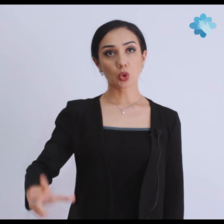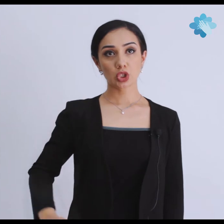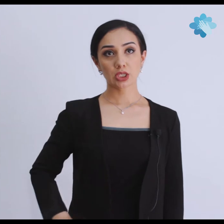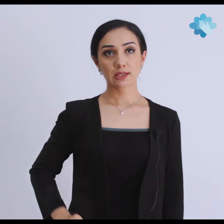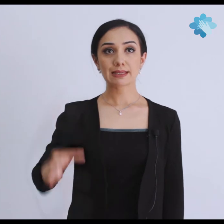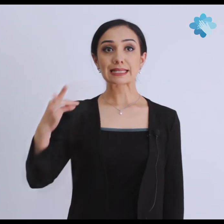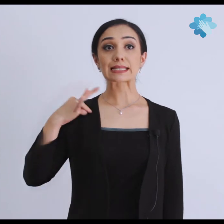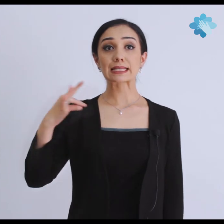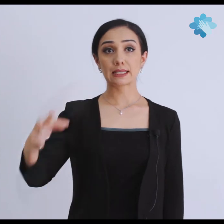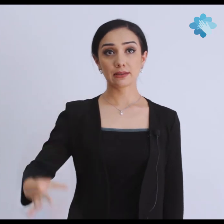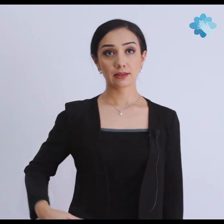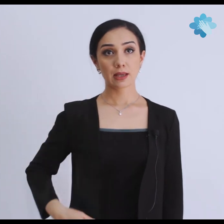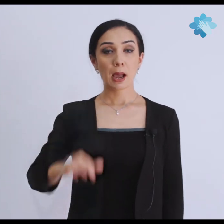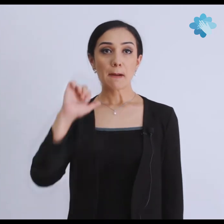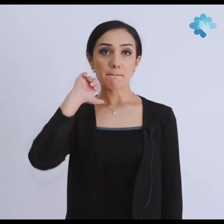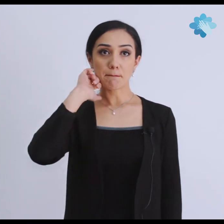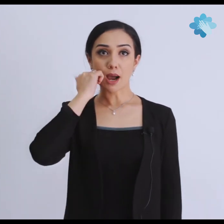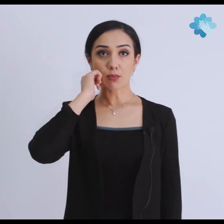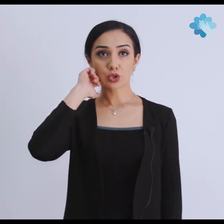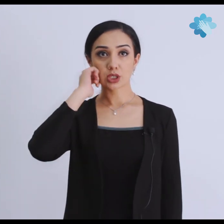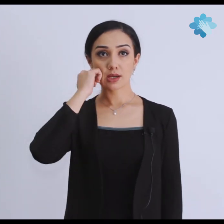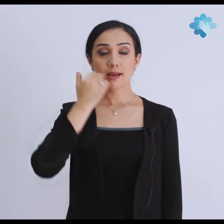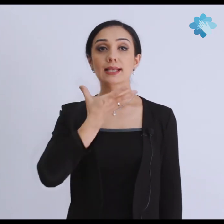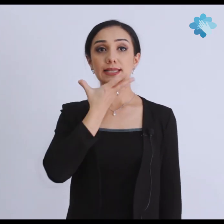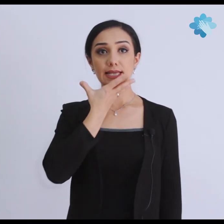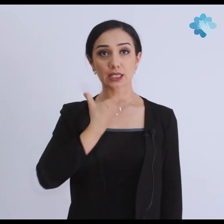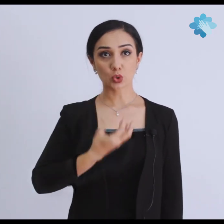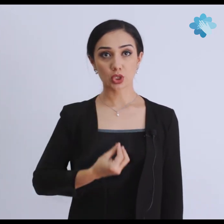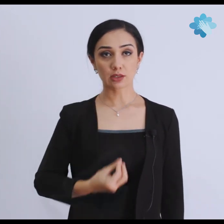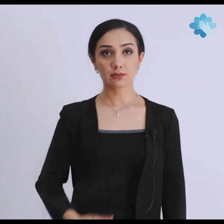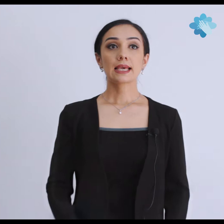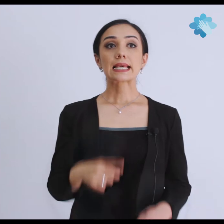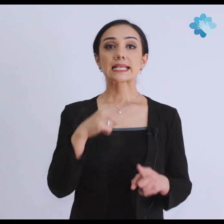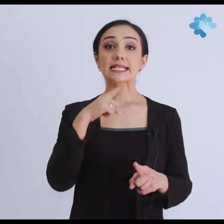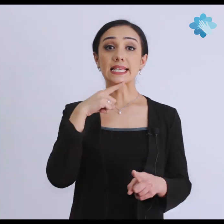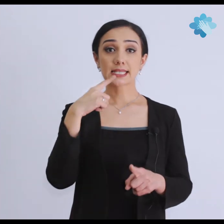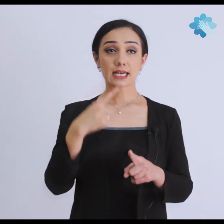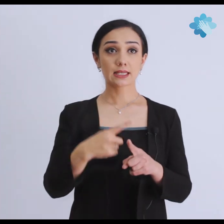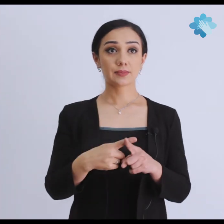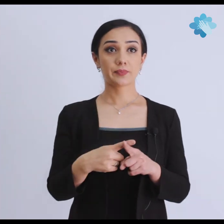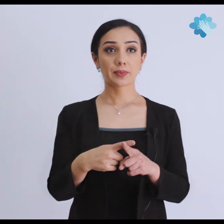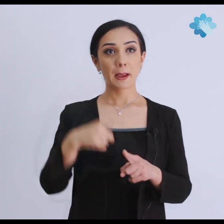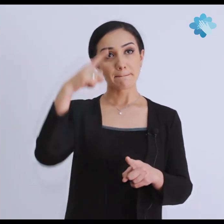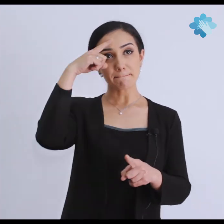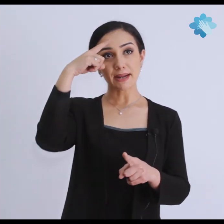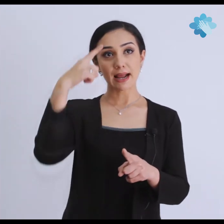сын бабушка дедушка сестра брат